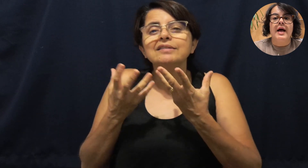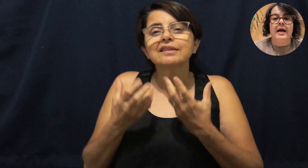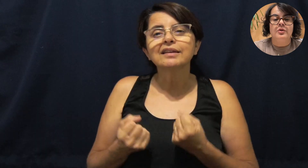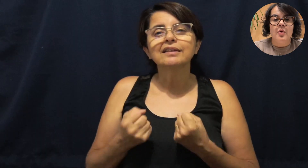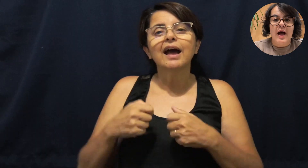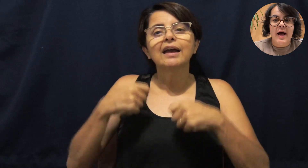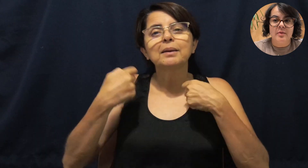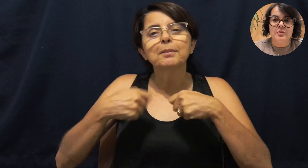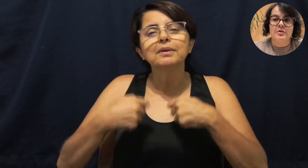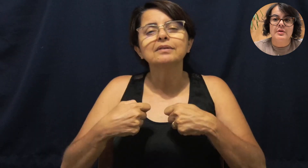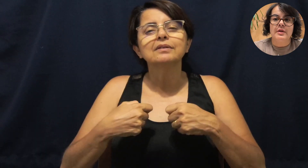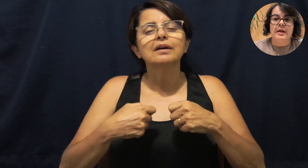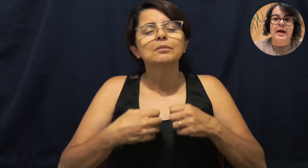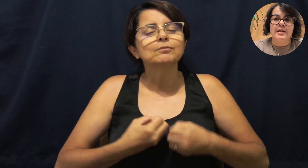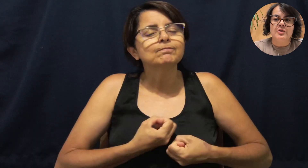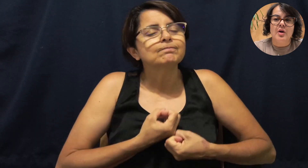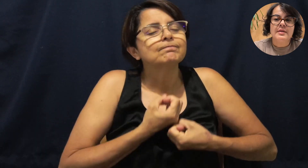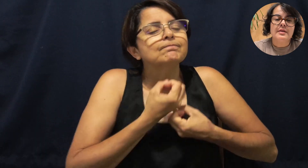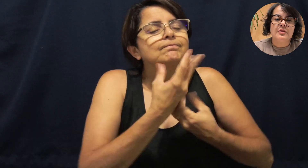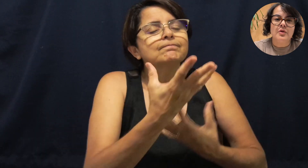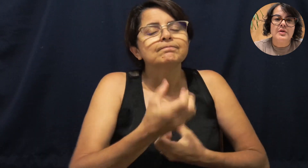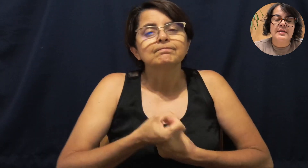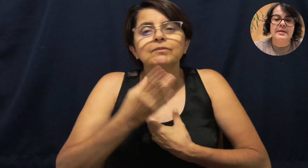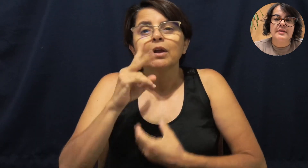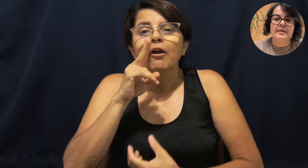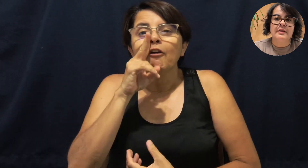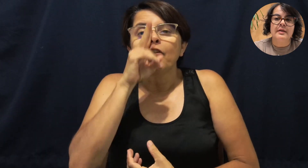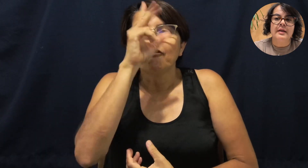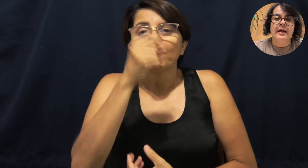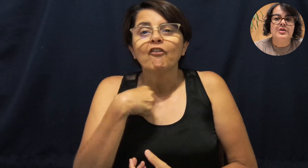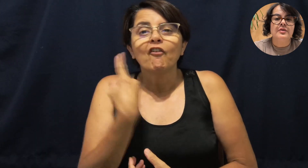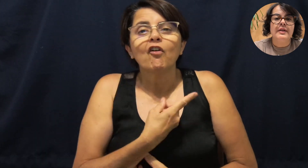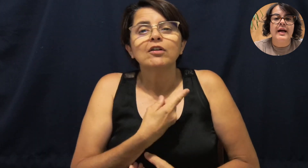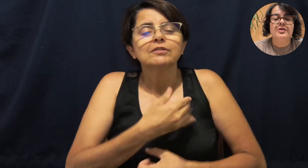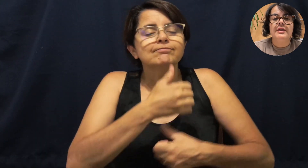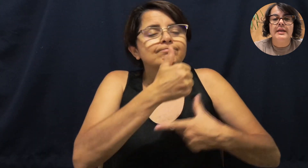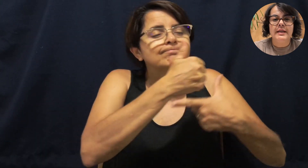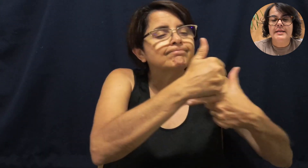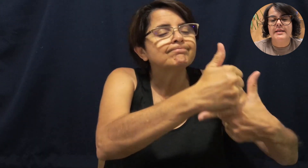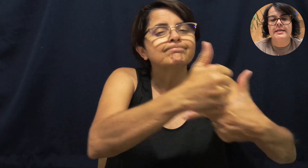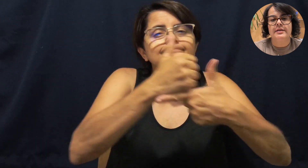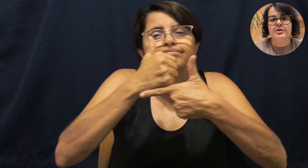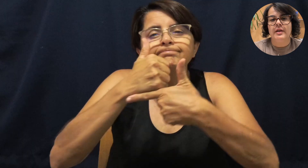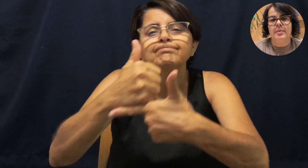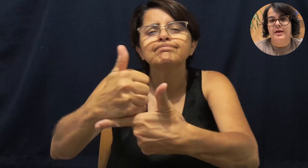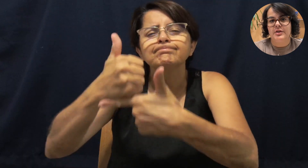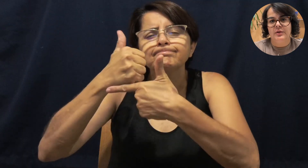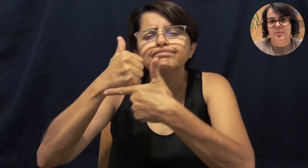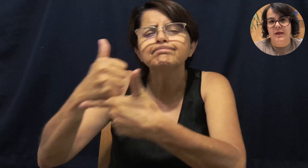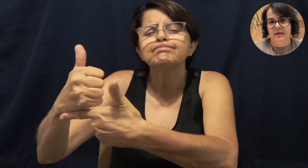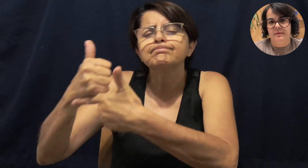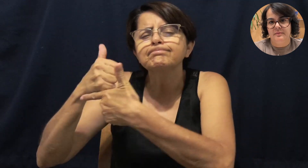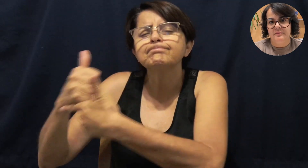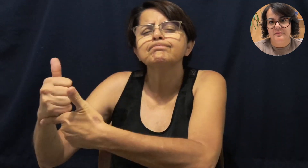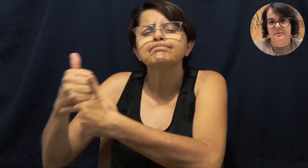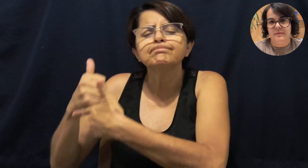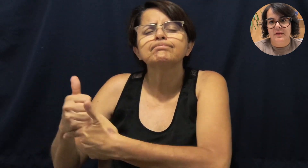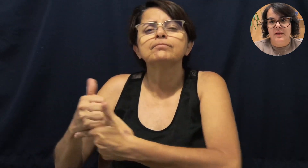dispostos a doarmos as nossas forças na atividade incessante da prática do